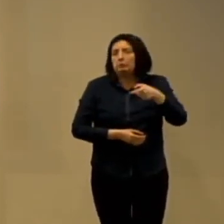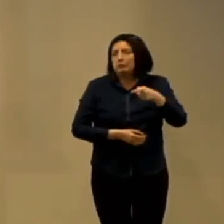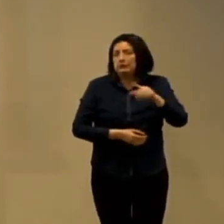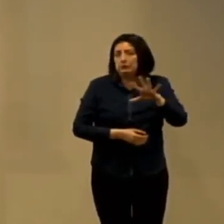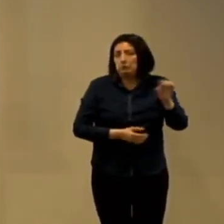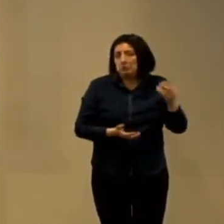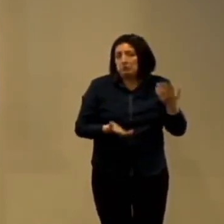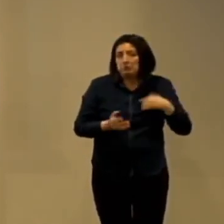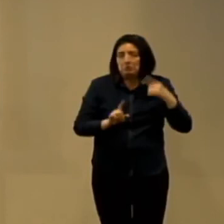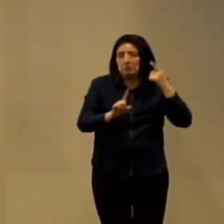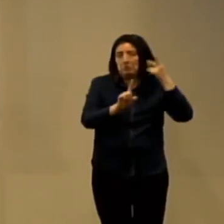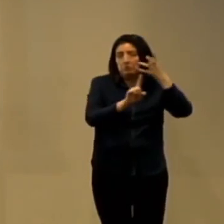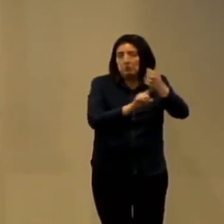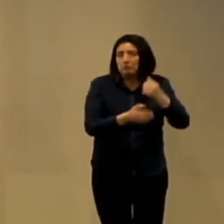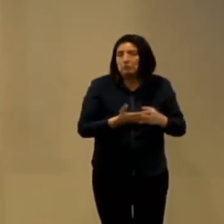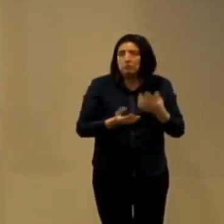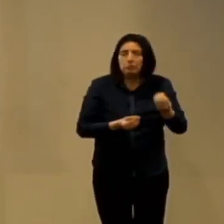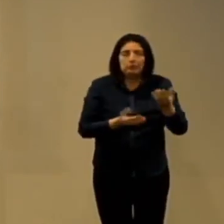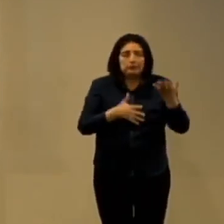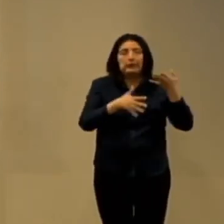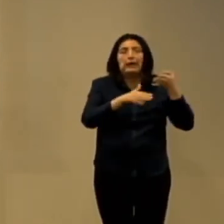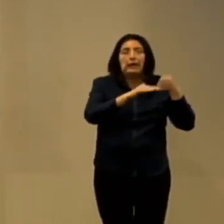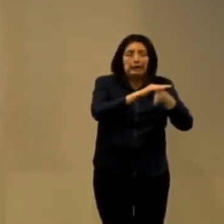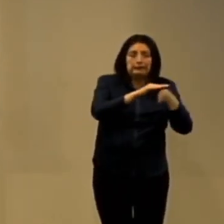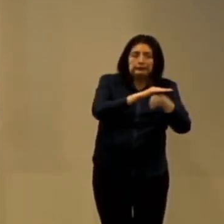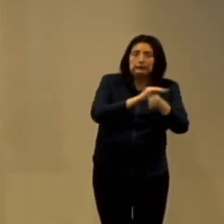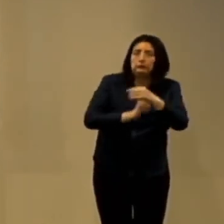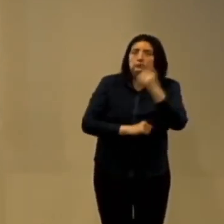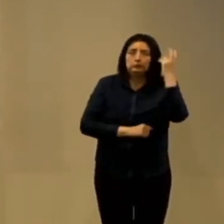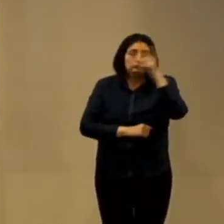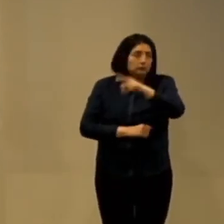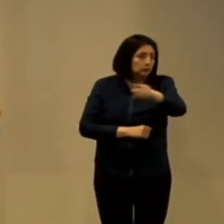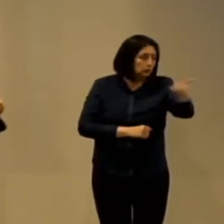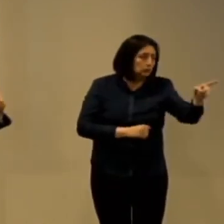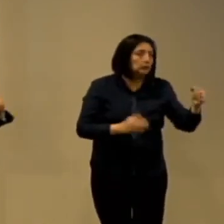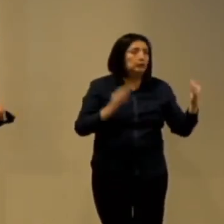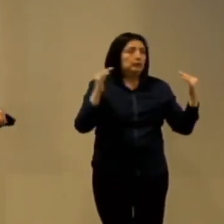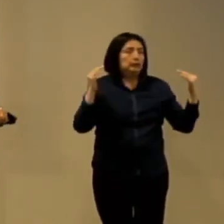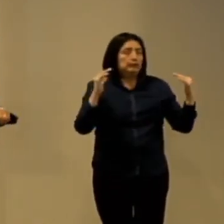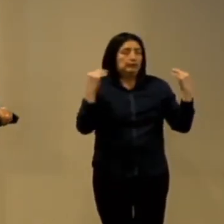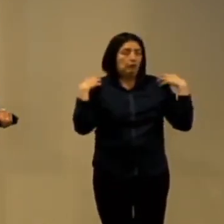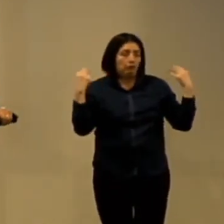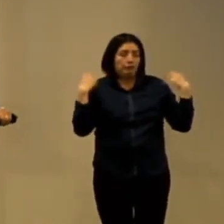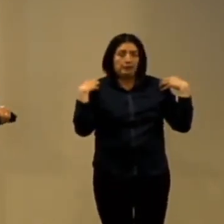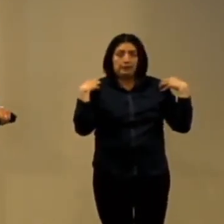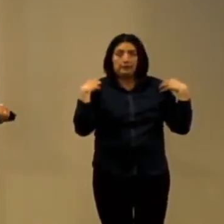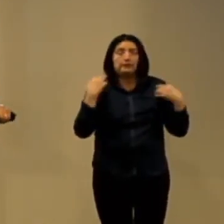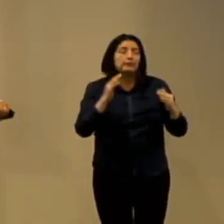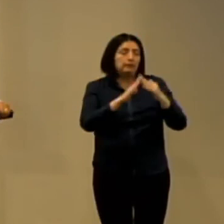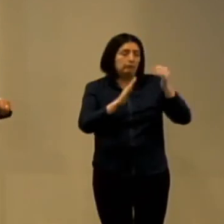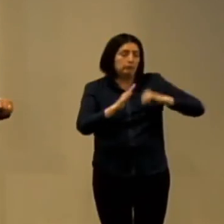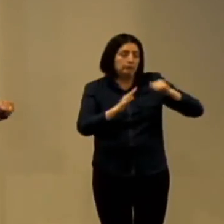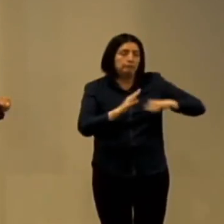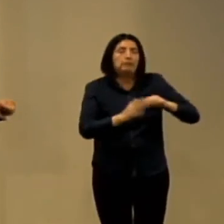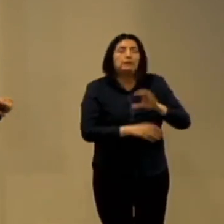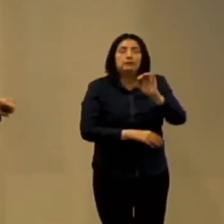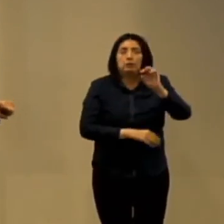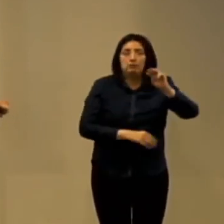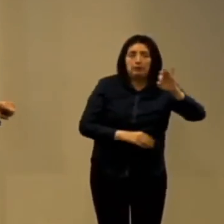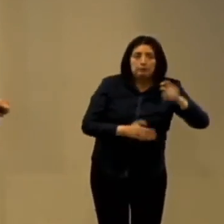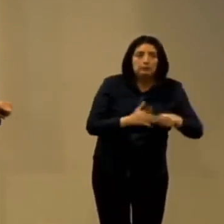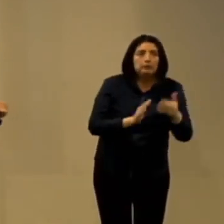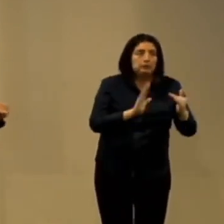Tenemos que proponernos. Porque ese es dar el acceso. Por eso ustedes, los de OMAPEP, están aquí presentes, porque es con el